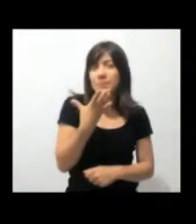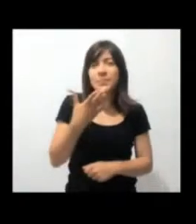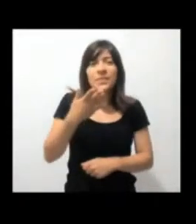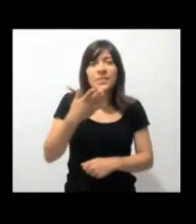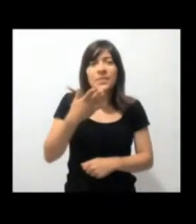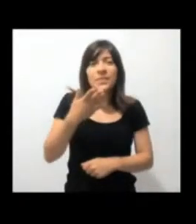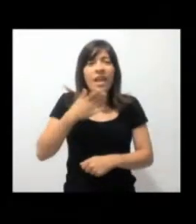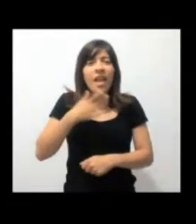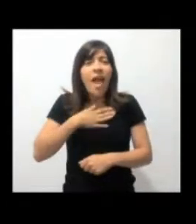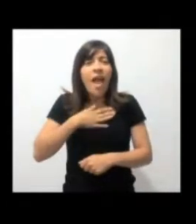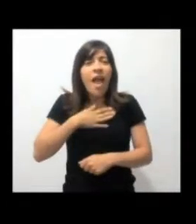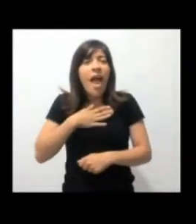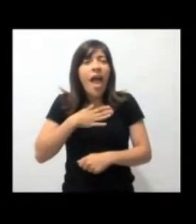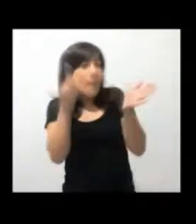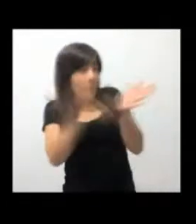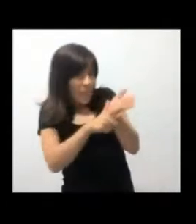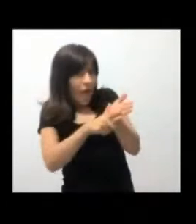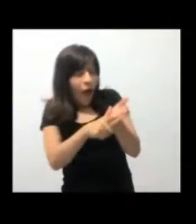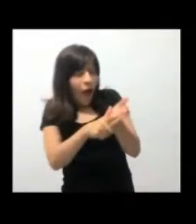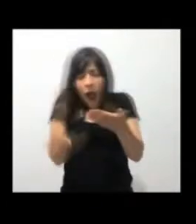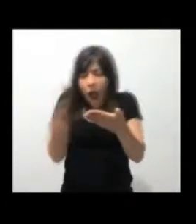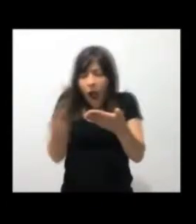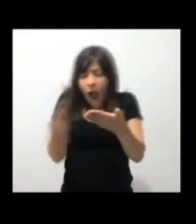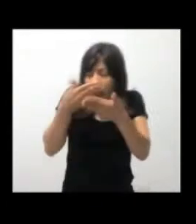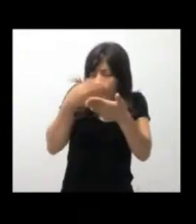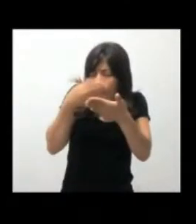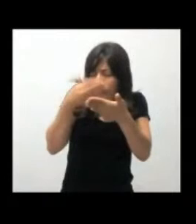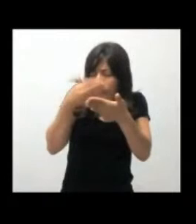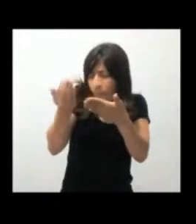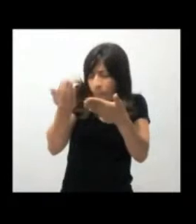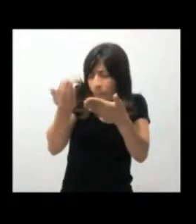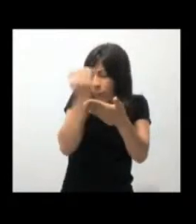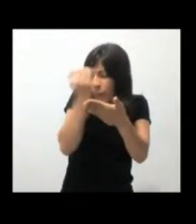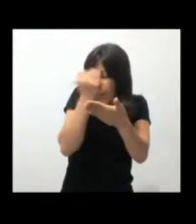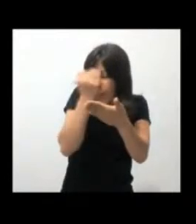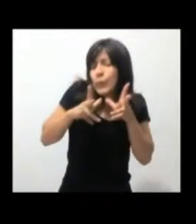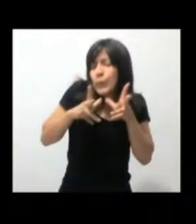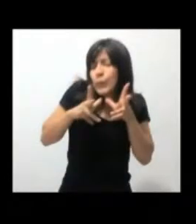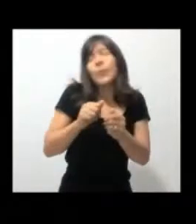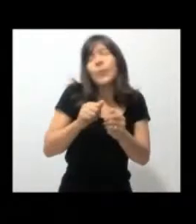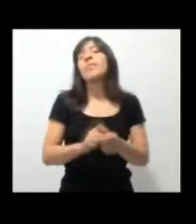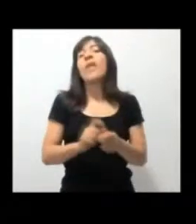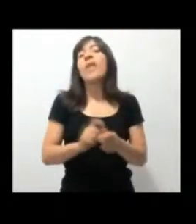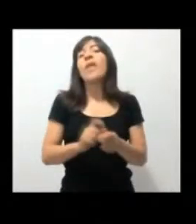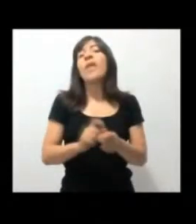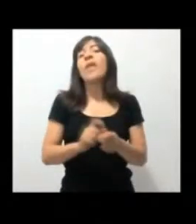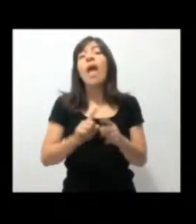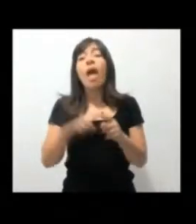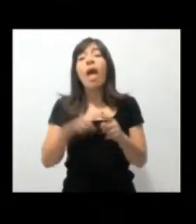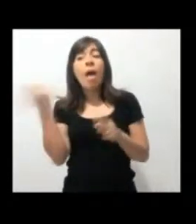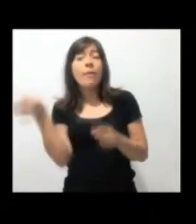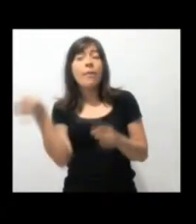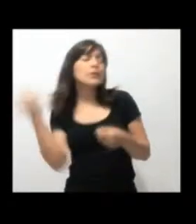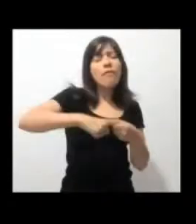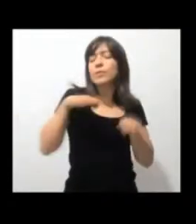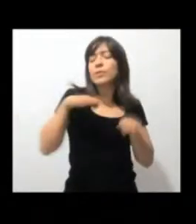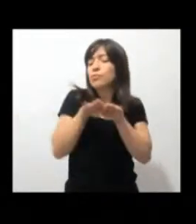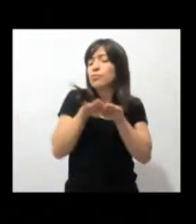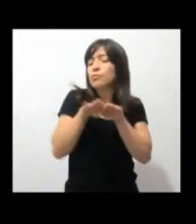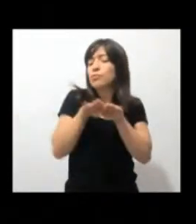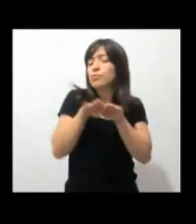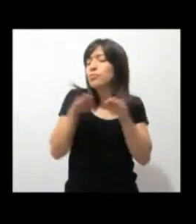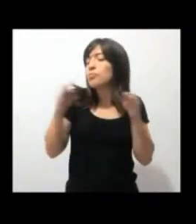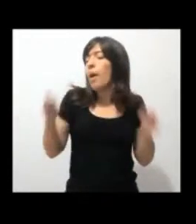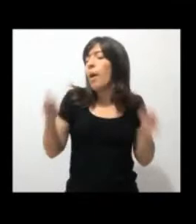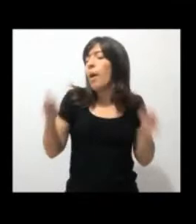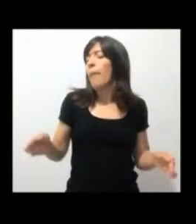decorava tudinho com papel coladinho aqui no meu nariz. E voltava para a minha mesa, como se nada